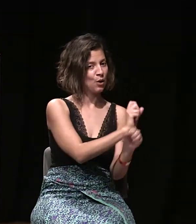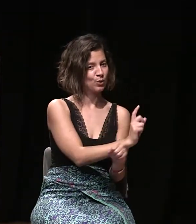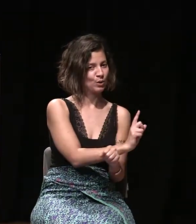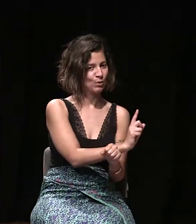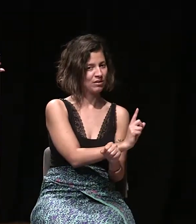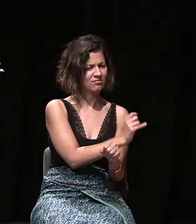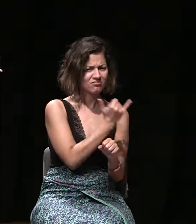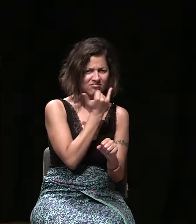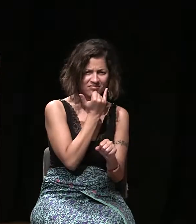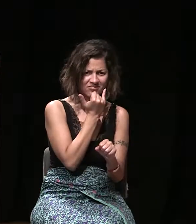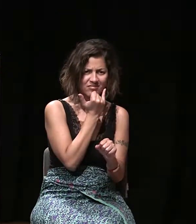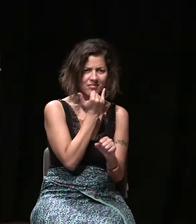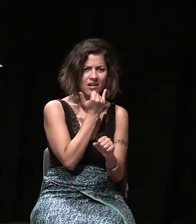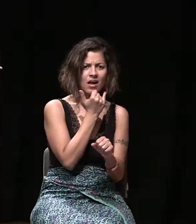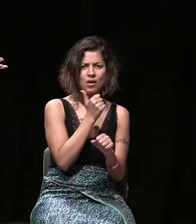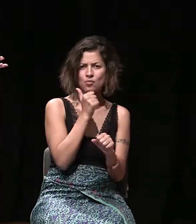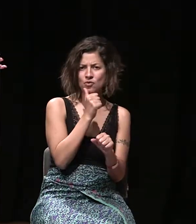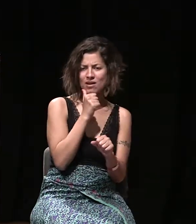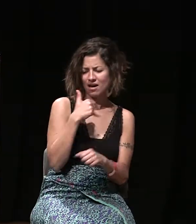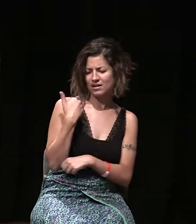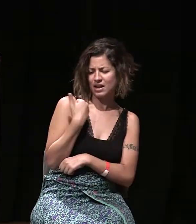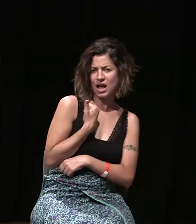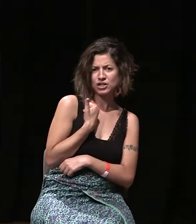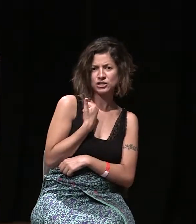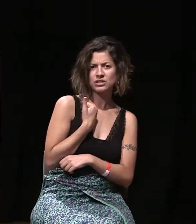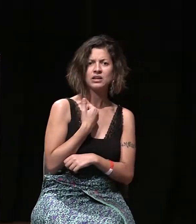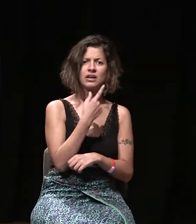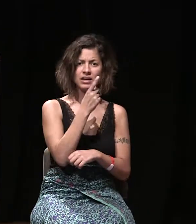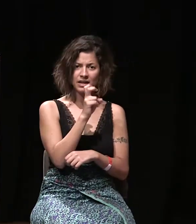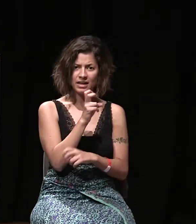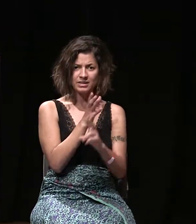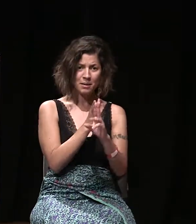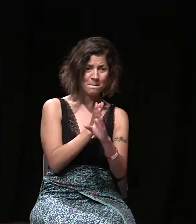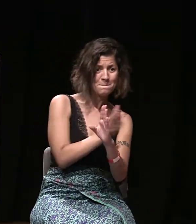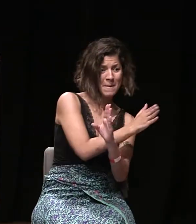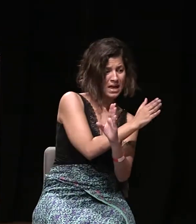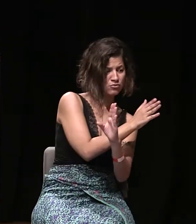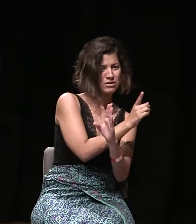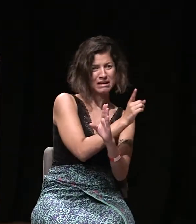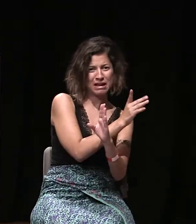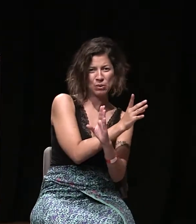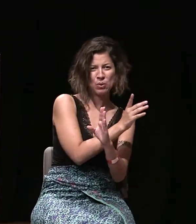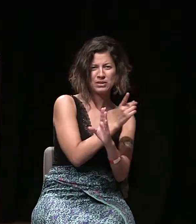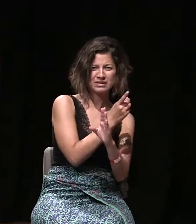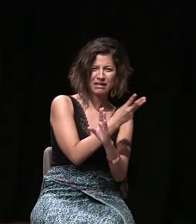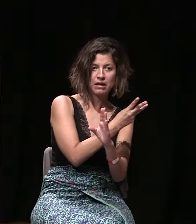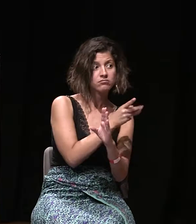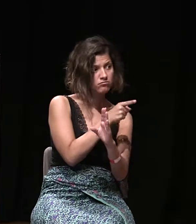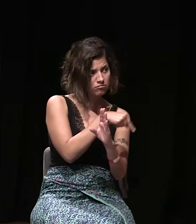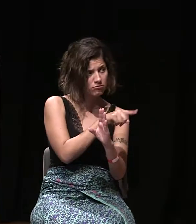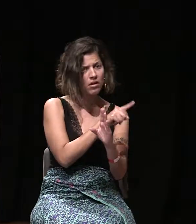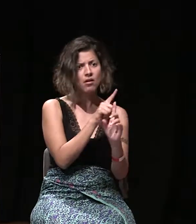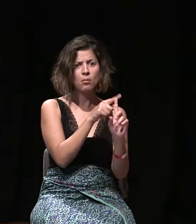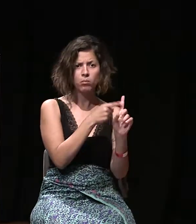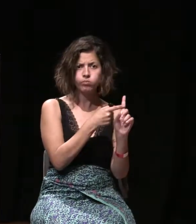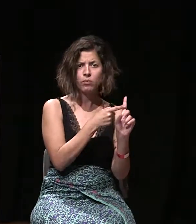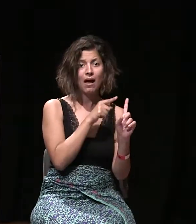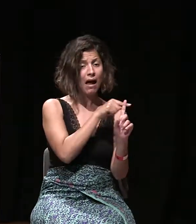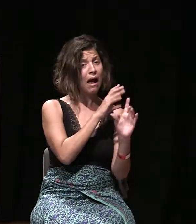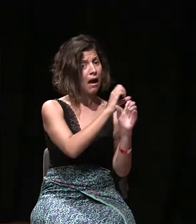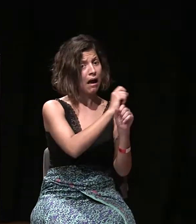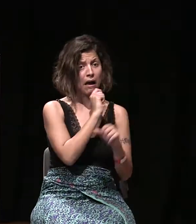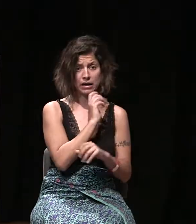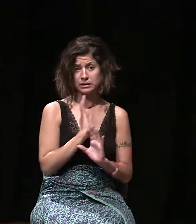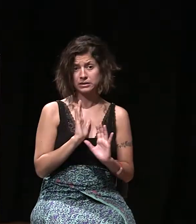aumento as mulheres com menos de 15 anos que têm filhos. Então, o que nós vemos?